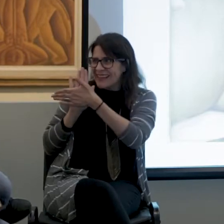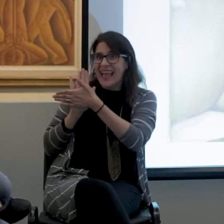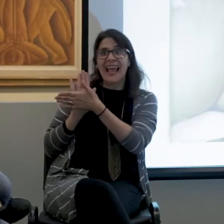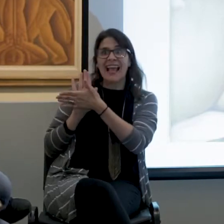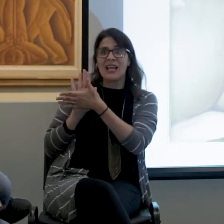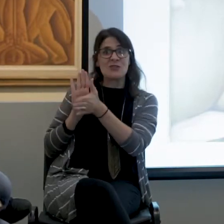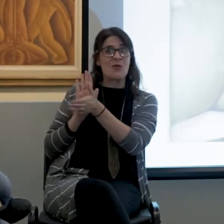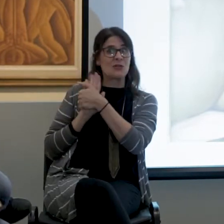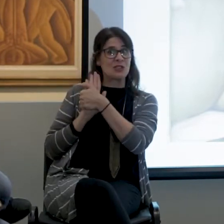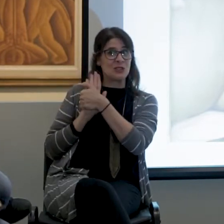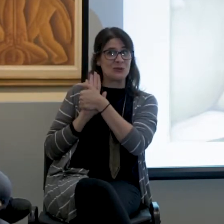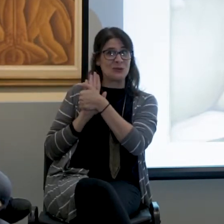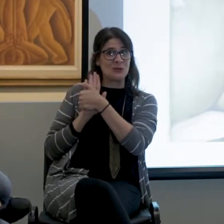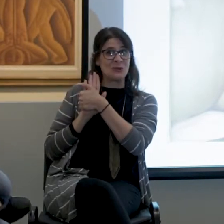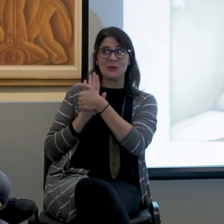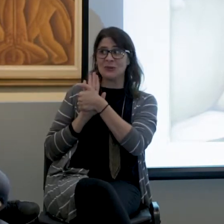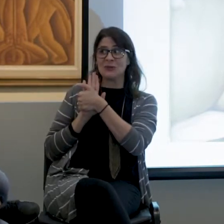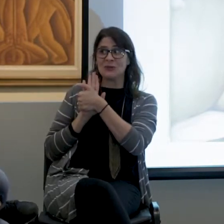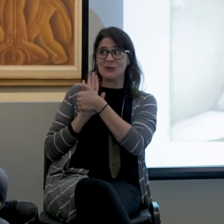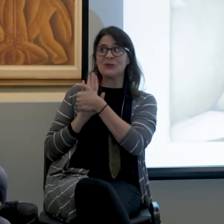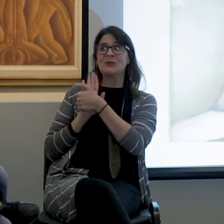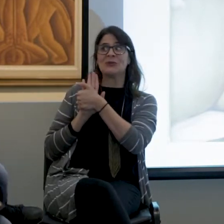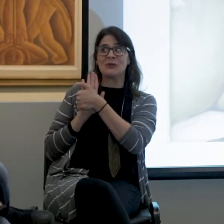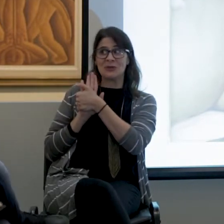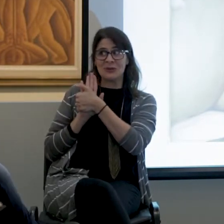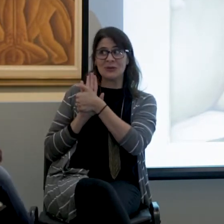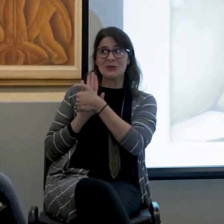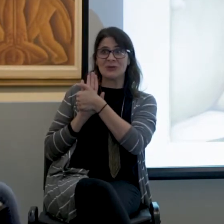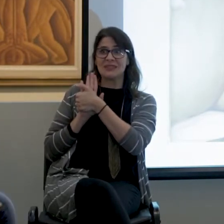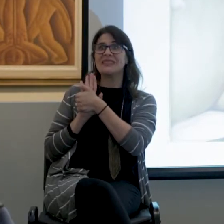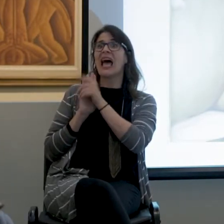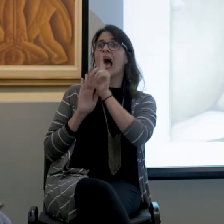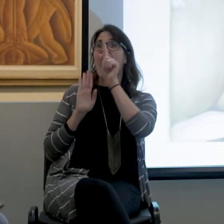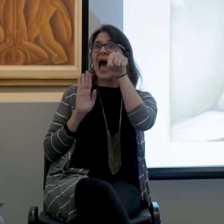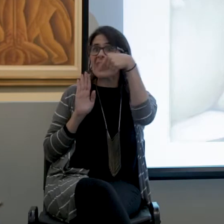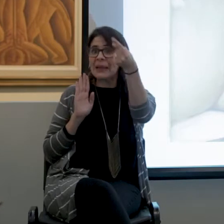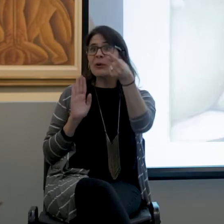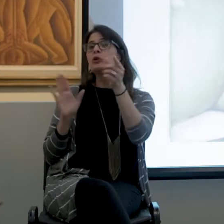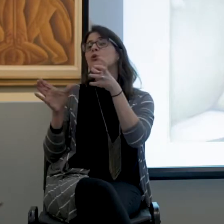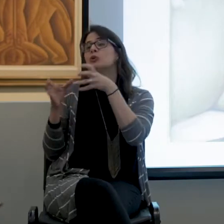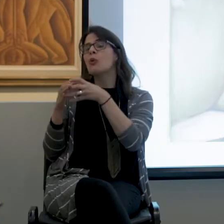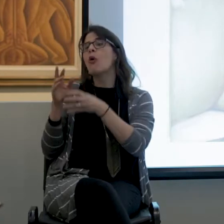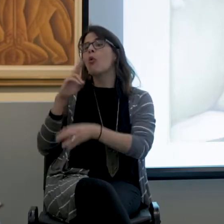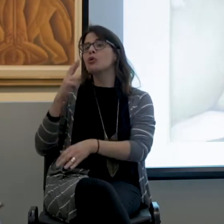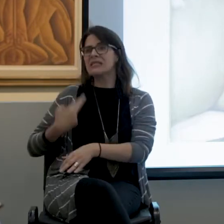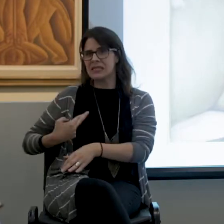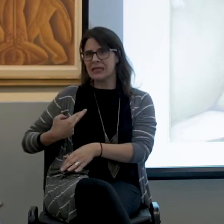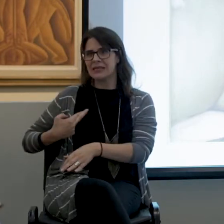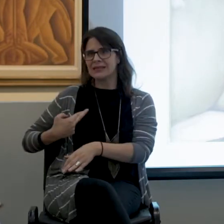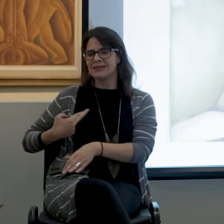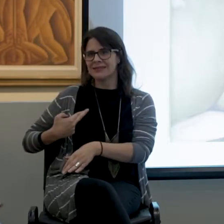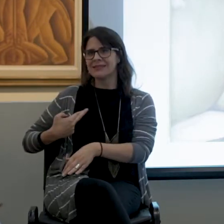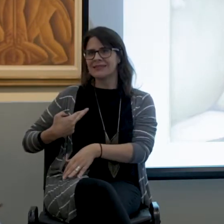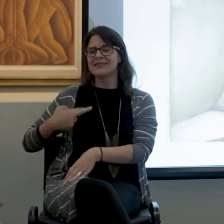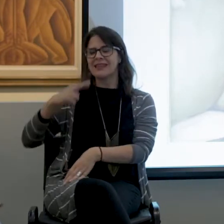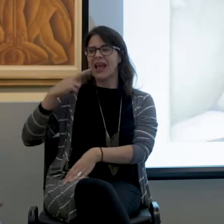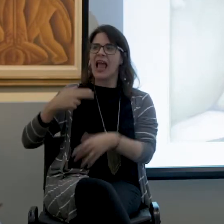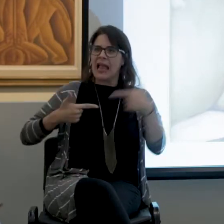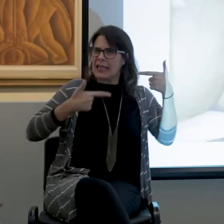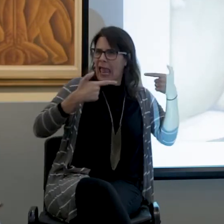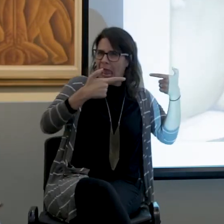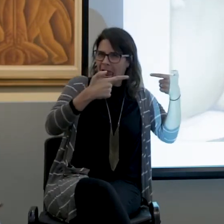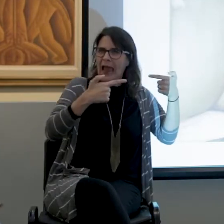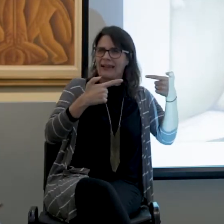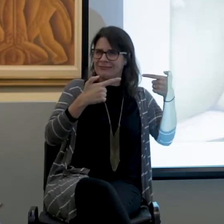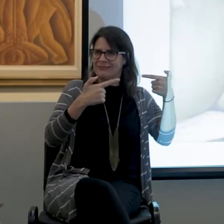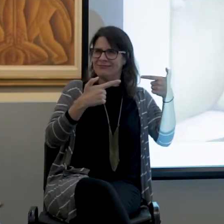E assim ficou. Até que os russos, né, que os soviéticos, no final da guerra, né, para pôr fim